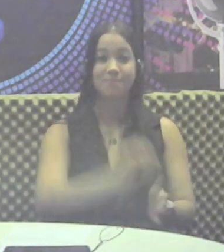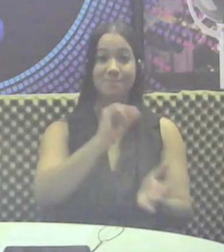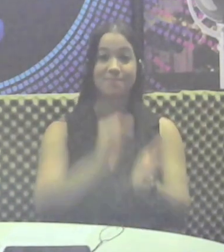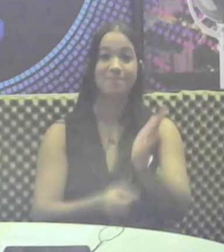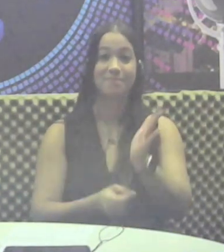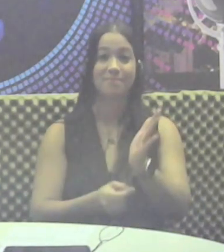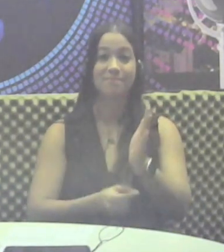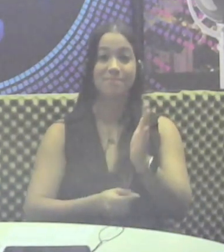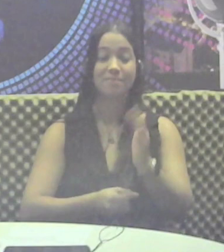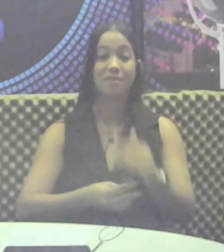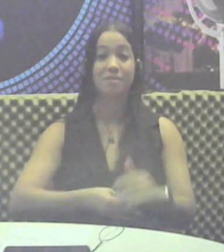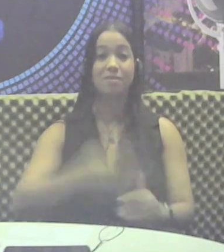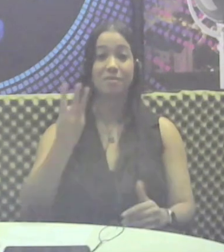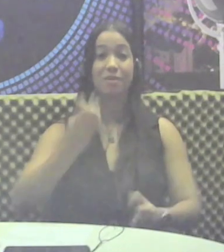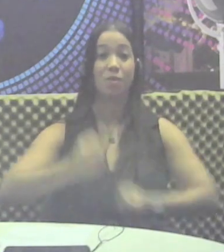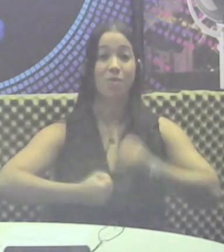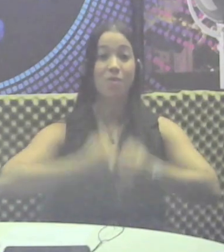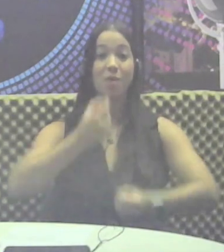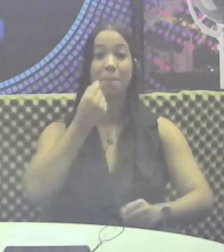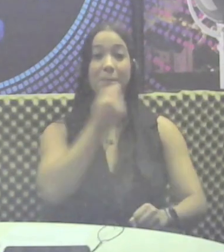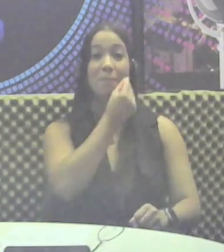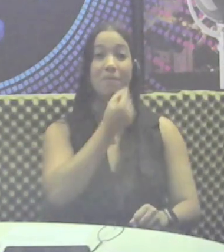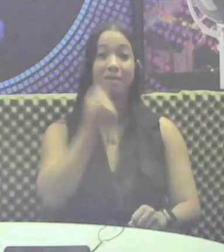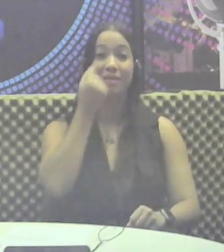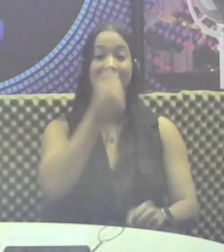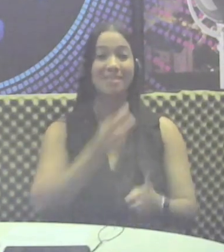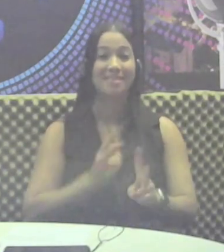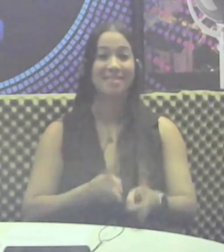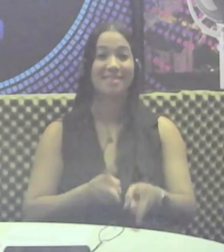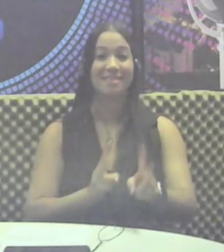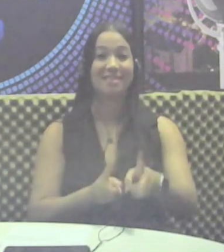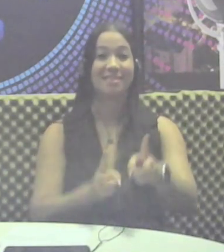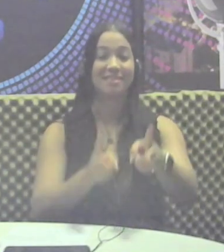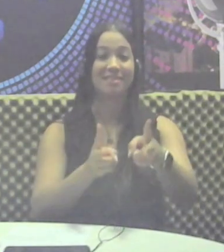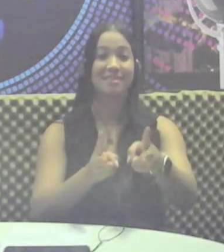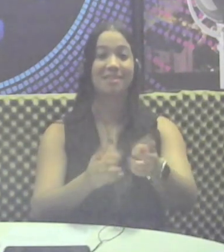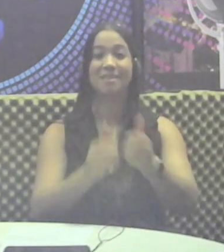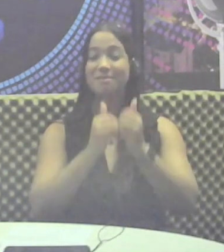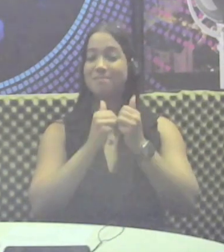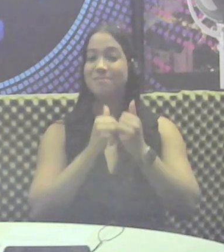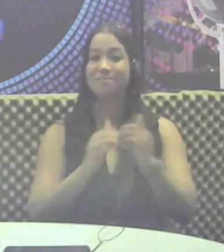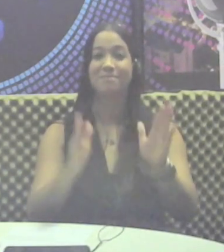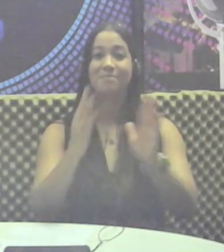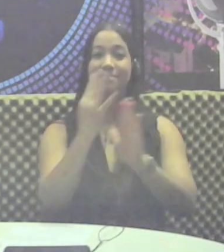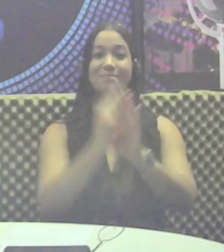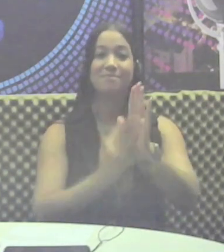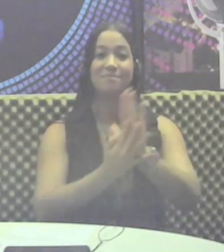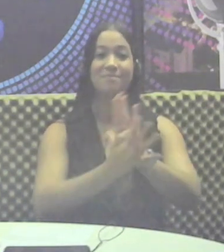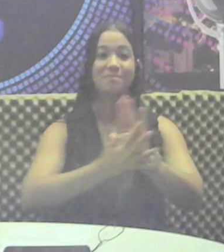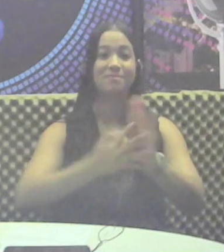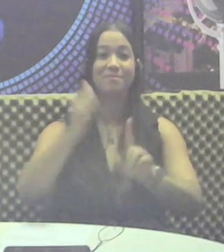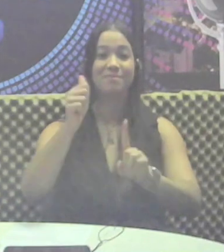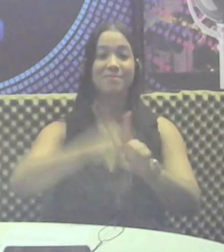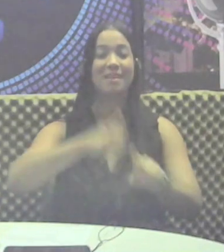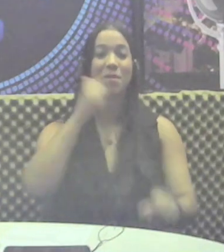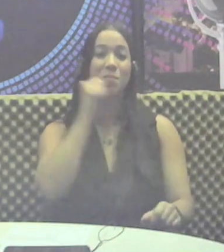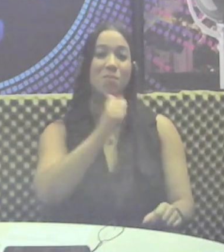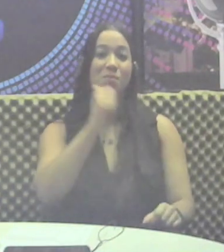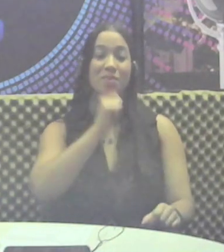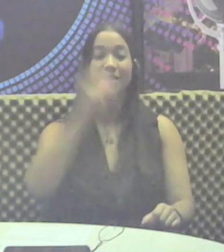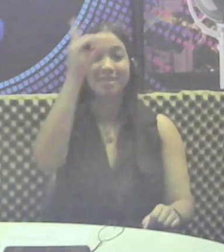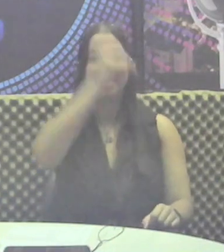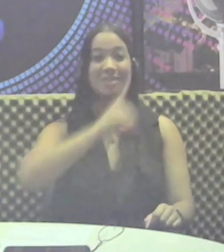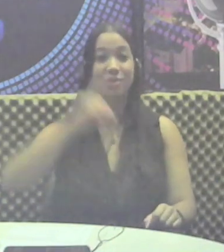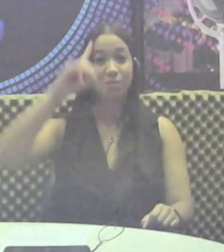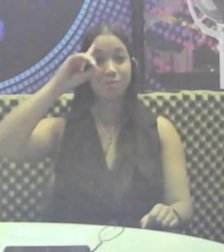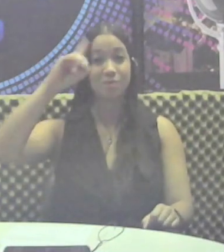Inscrições para a terceira edição da Caminhada do Batom continuam. Abrindo a programação do Mês da Mulher, a Caminhada do Batom será neste domingo,